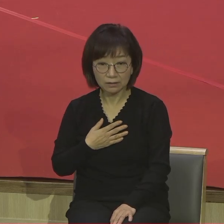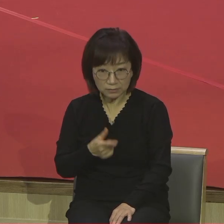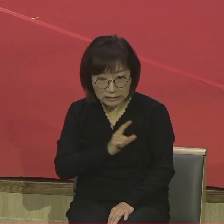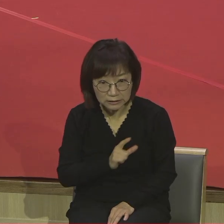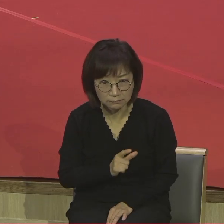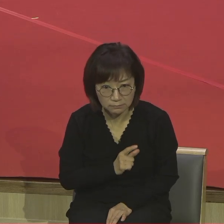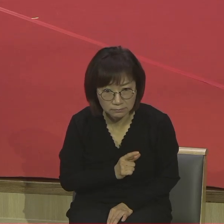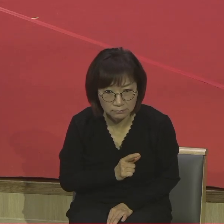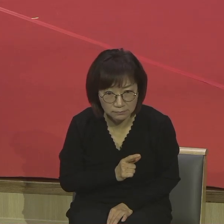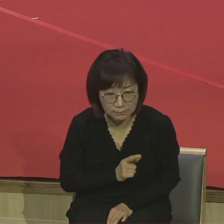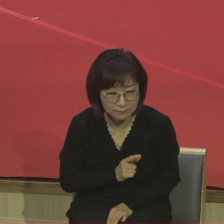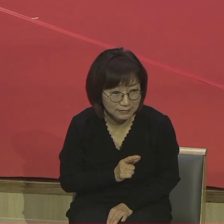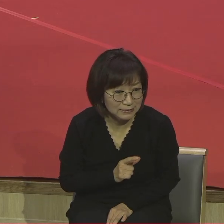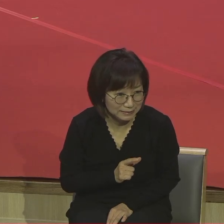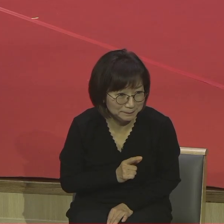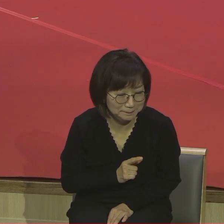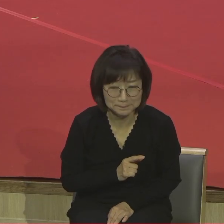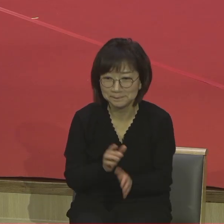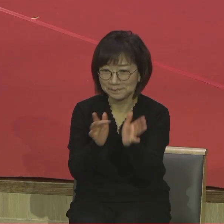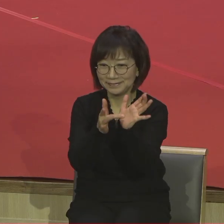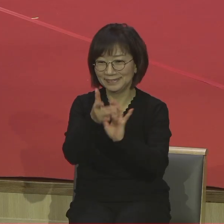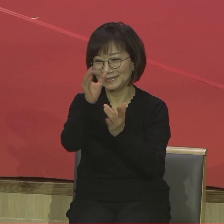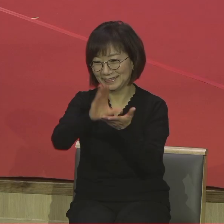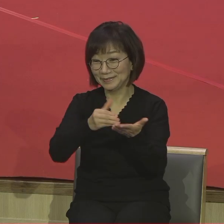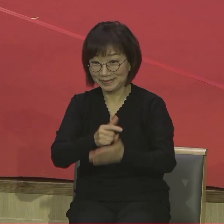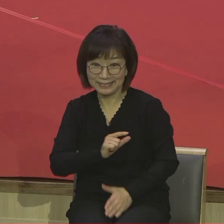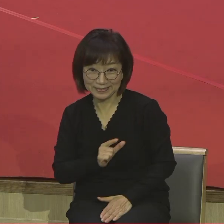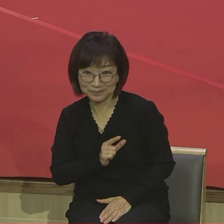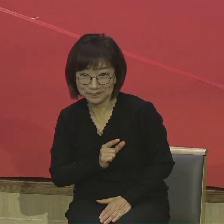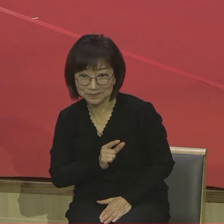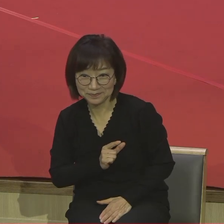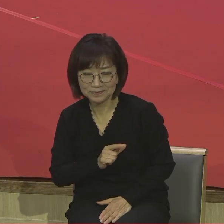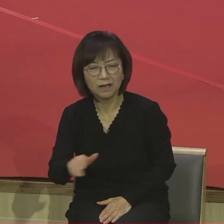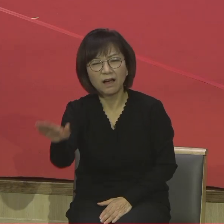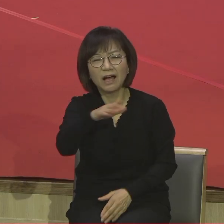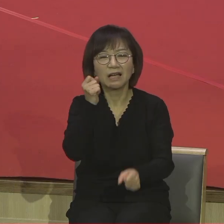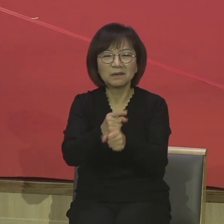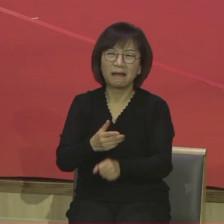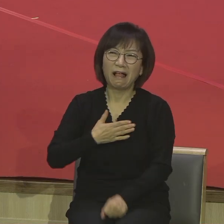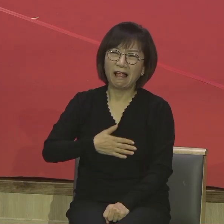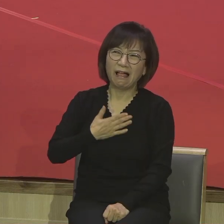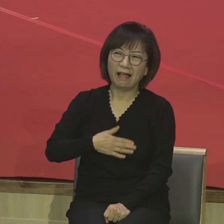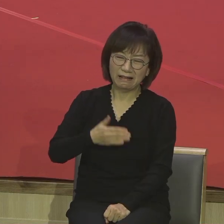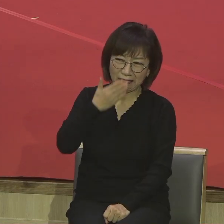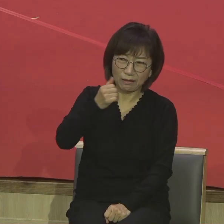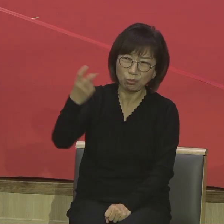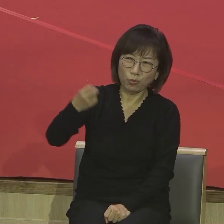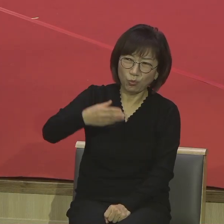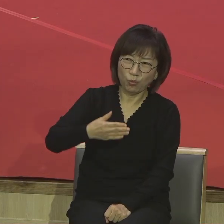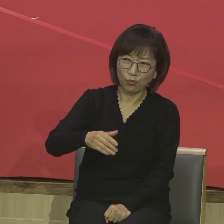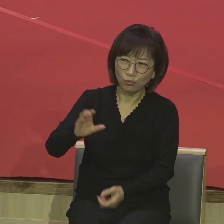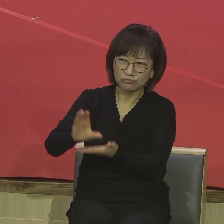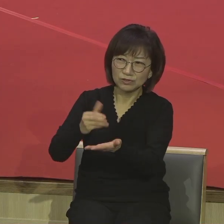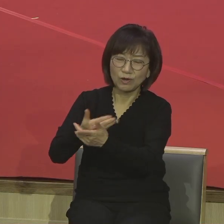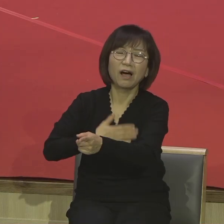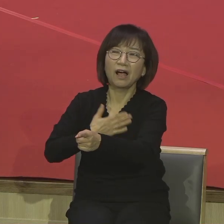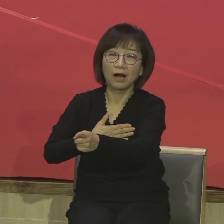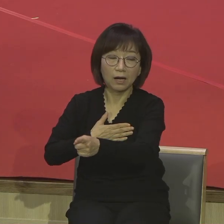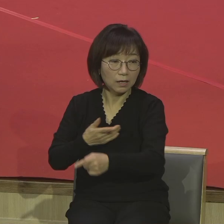이 한마디를 아직 들어보지를 정확하게 들어본 적이 없어서